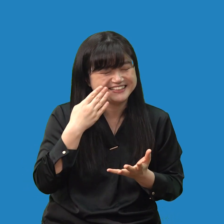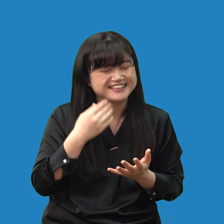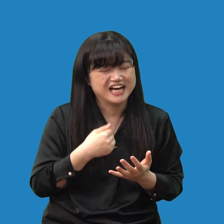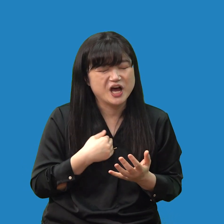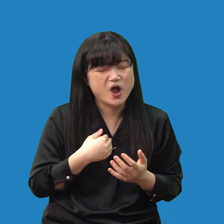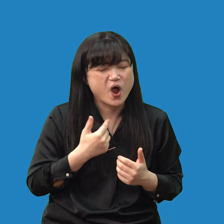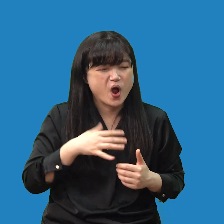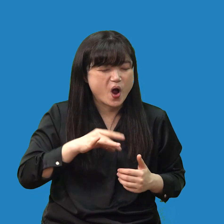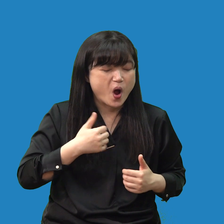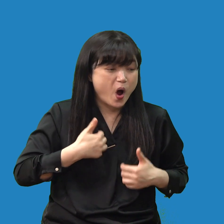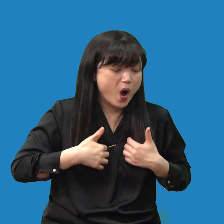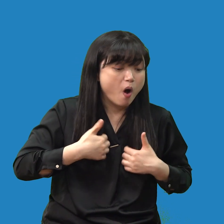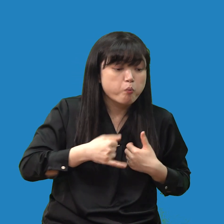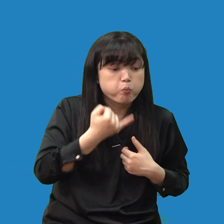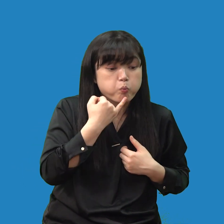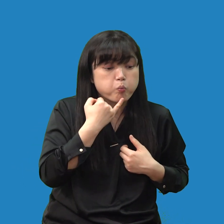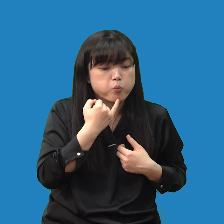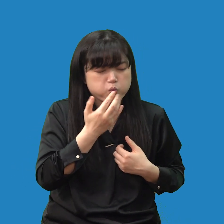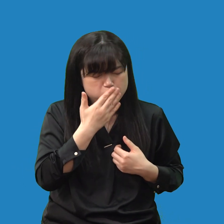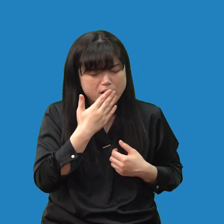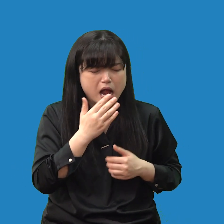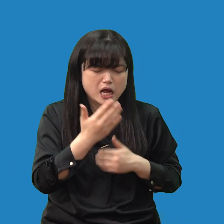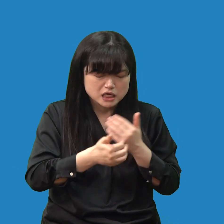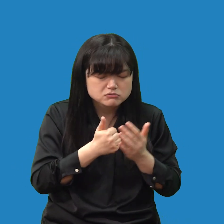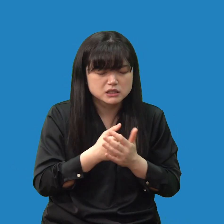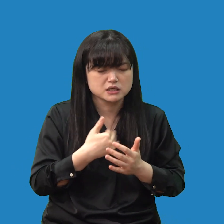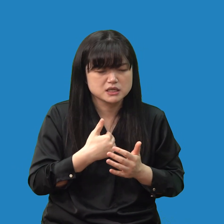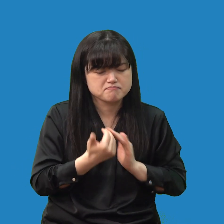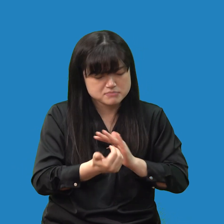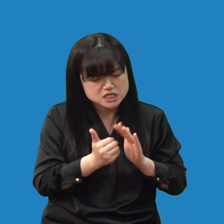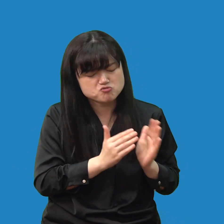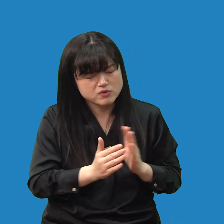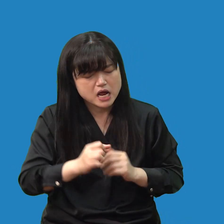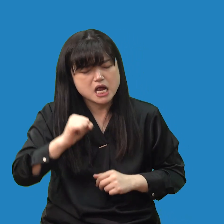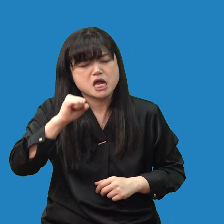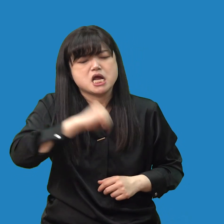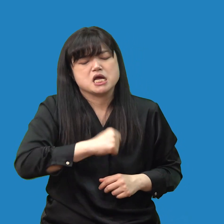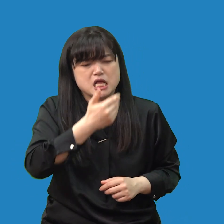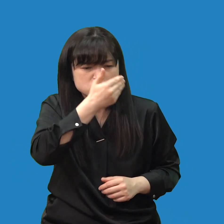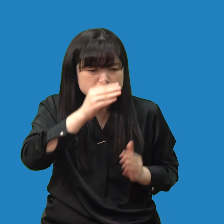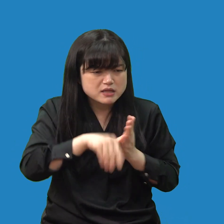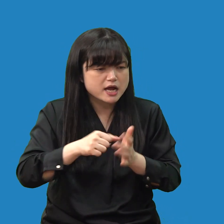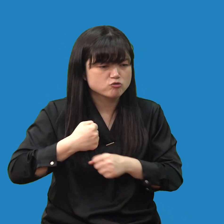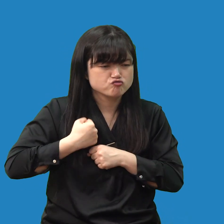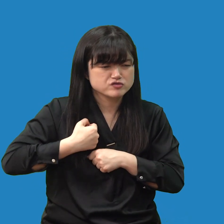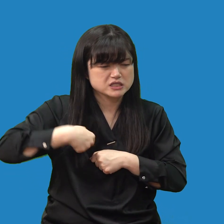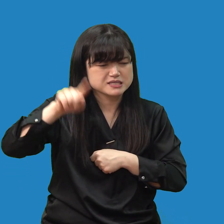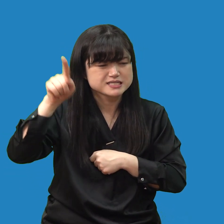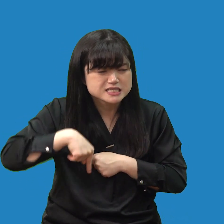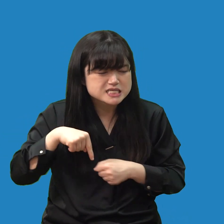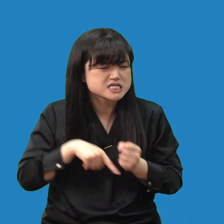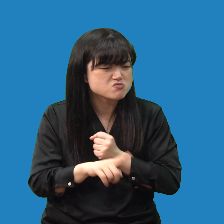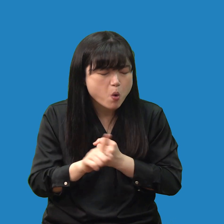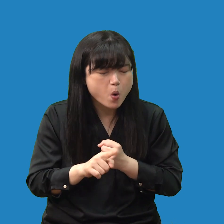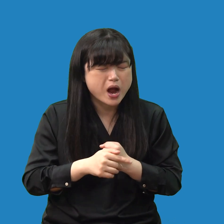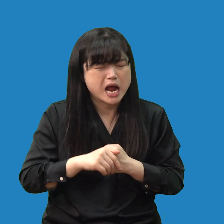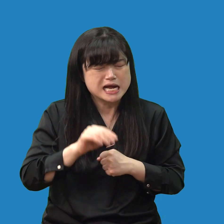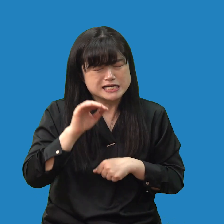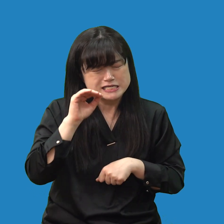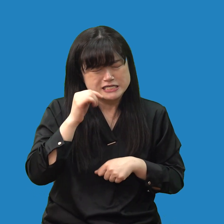뭐 기쁘게 그렇게 했습니다. 아, 그래, 하나님께서, 야, 내가 그 젊은 시절에 그